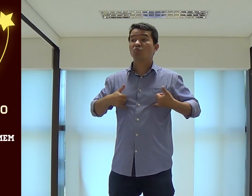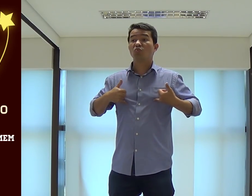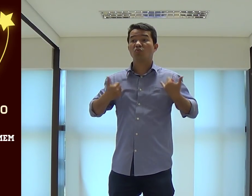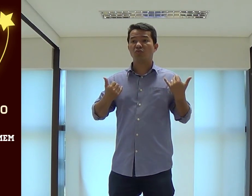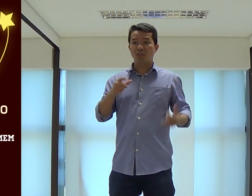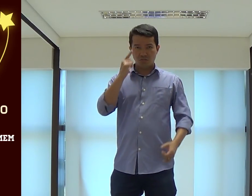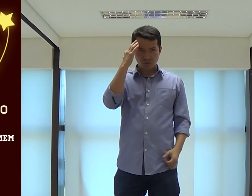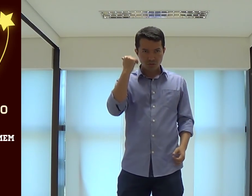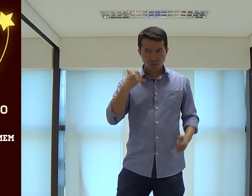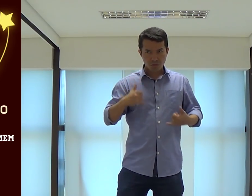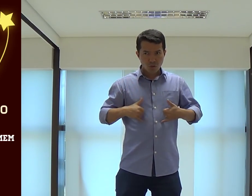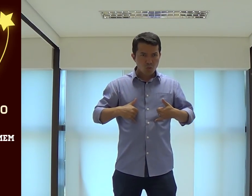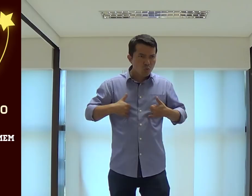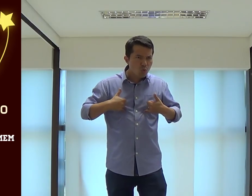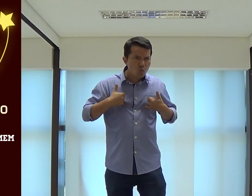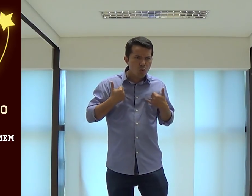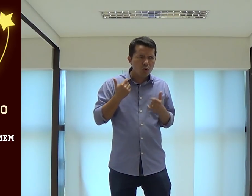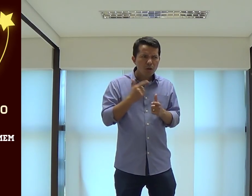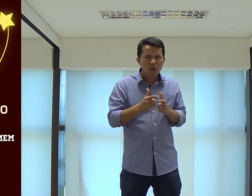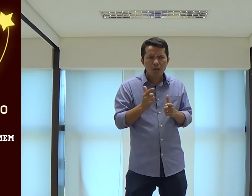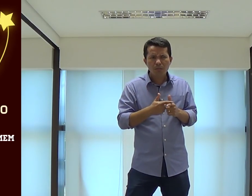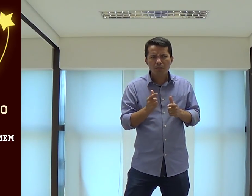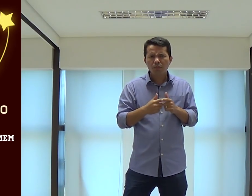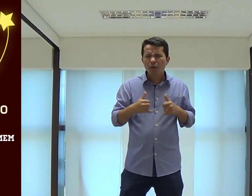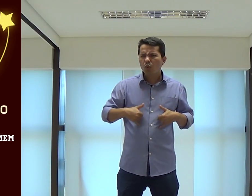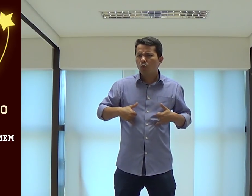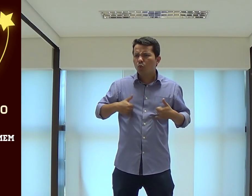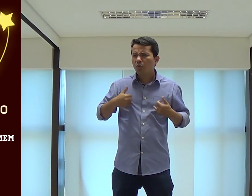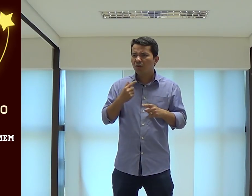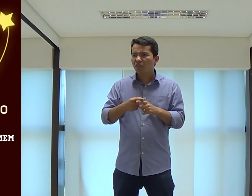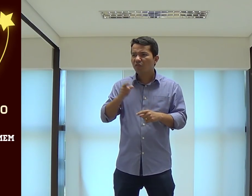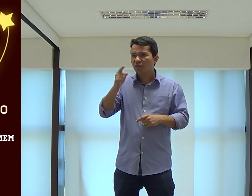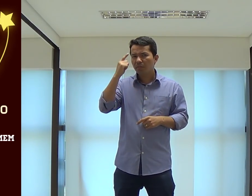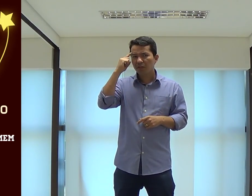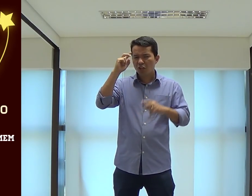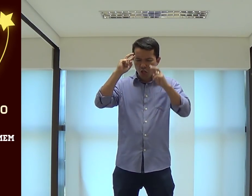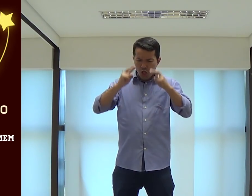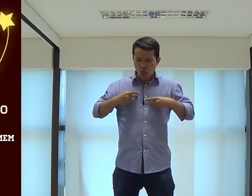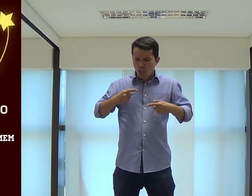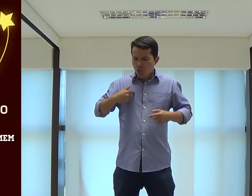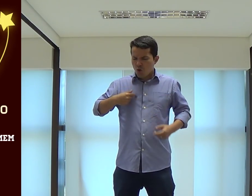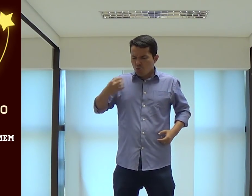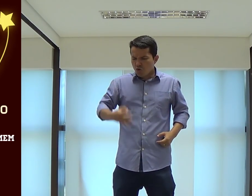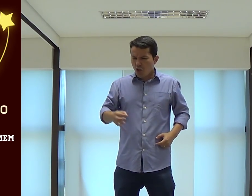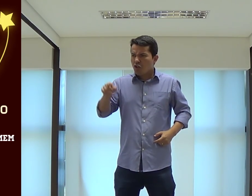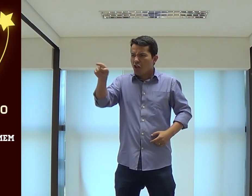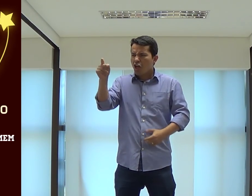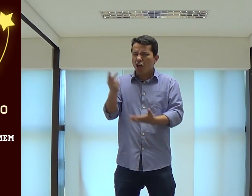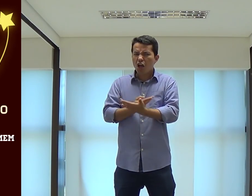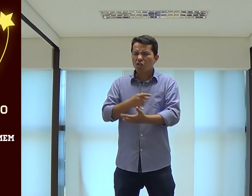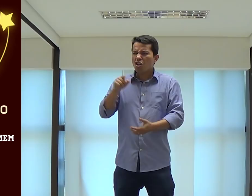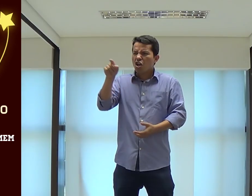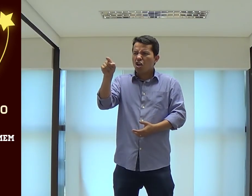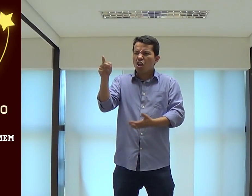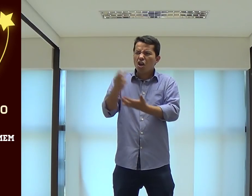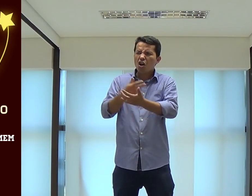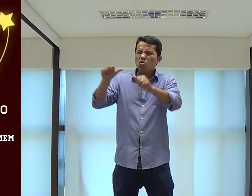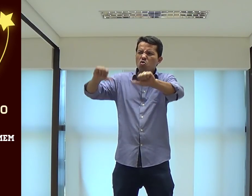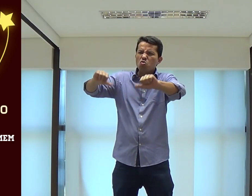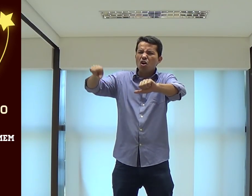gente não pode ter orgulho nesse momento. Você sabe que o orgulho, Às vezes você pensa só em você, ah, eu tô certo, você tá errado,